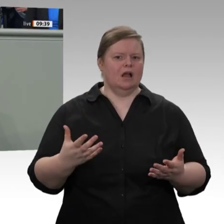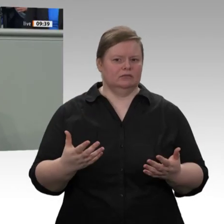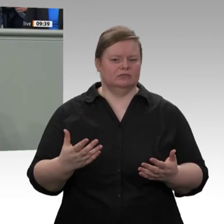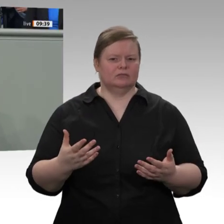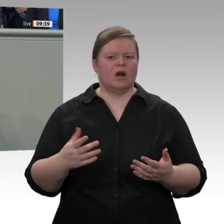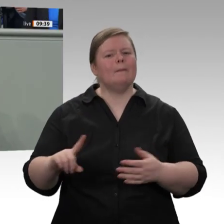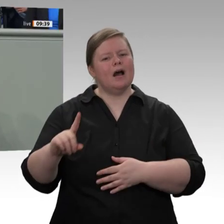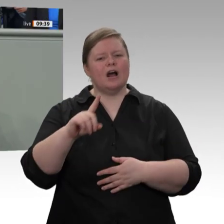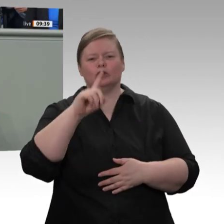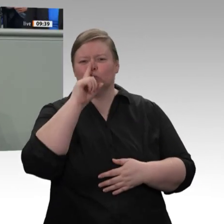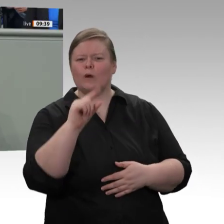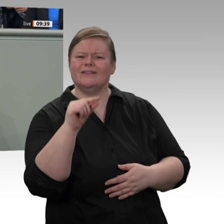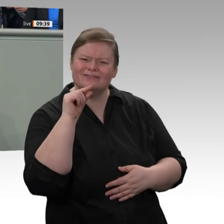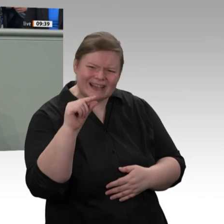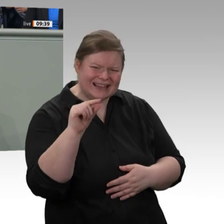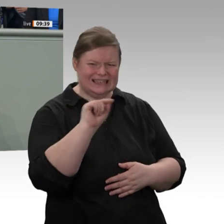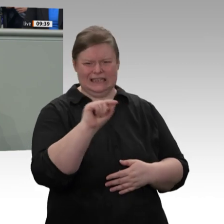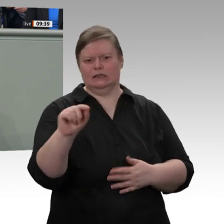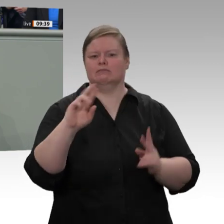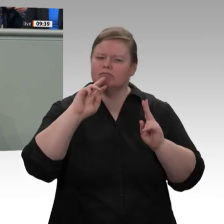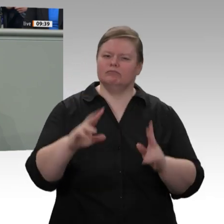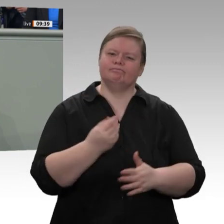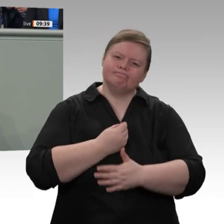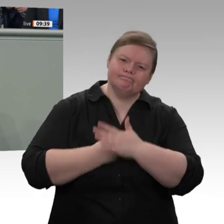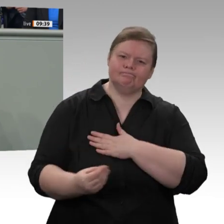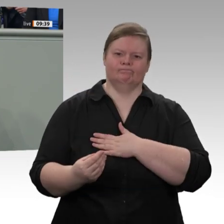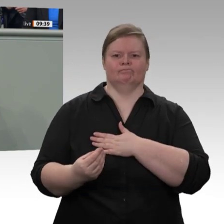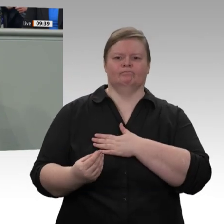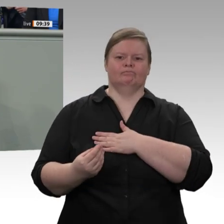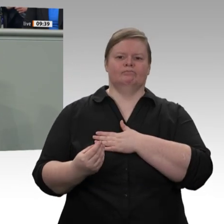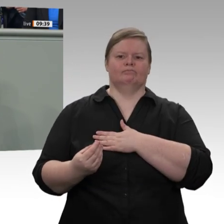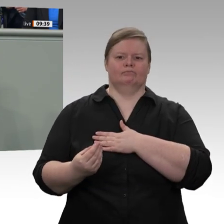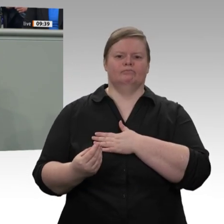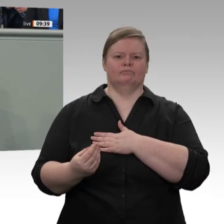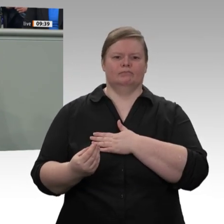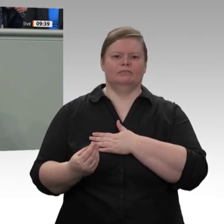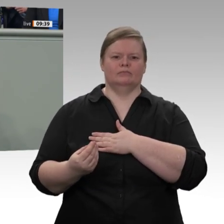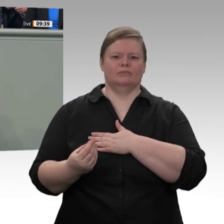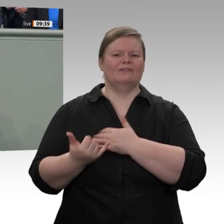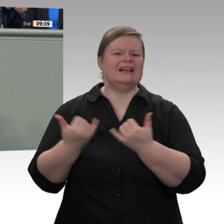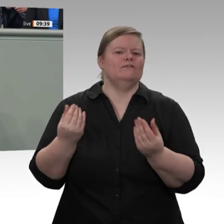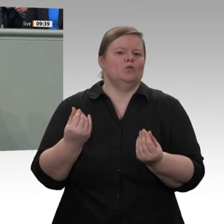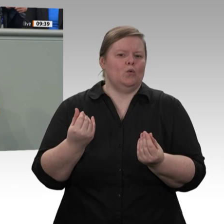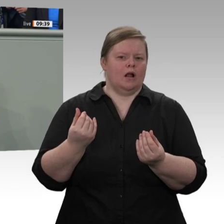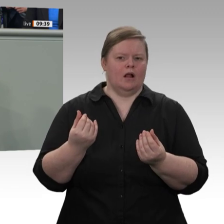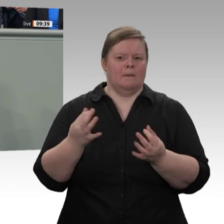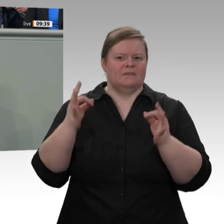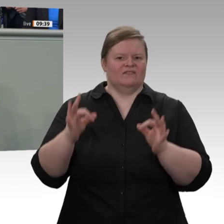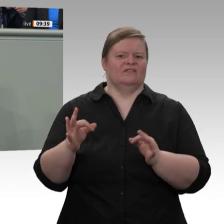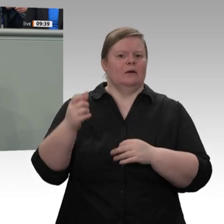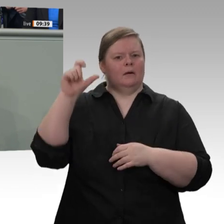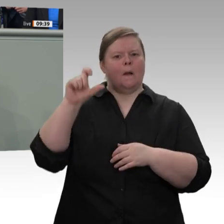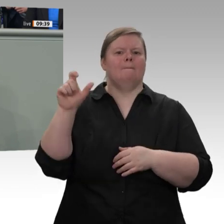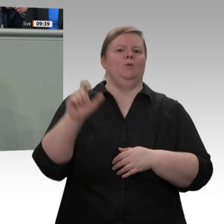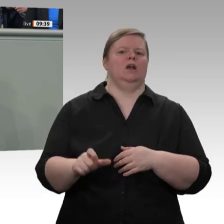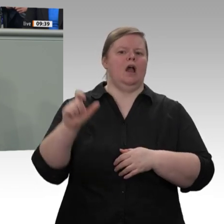Was man inzwischen auch gelegentlich persönlich erfahren muss, ist zutiefst verstörend. Meine Damen und Herren, ein Jahr vor der Abiturprüfung habe ich